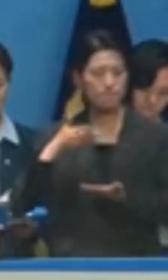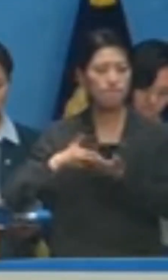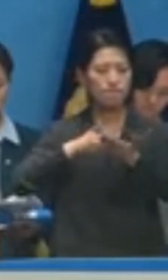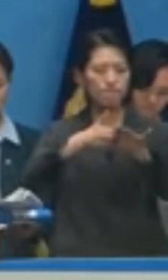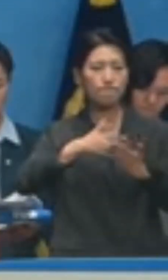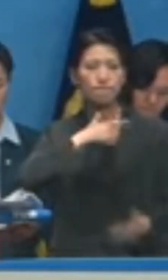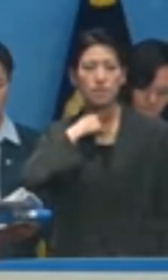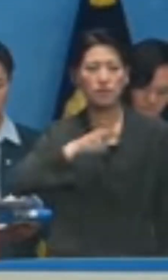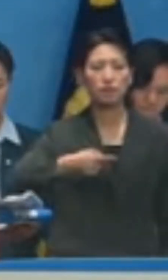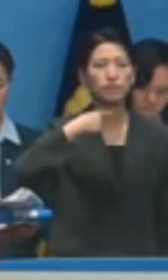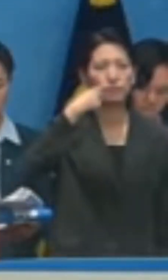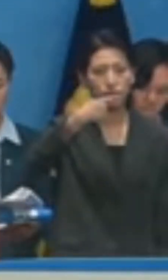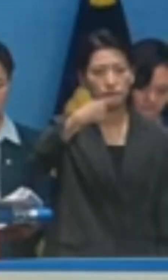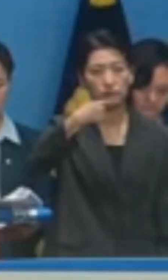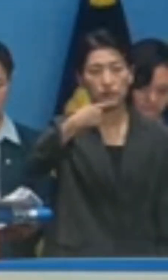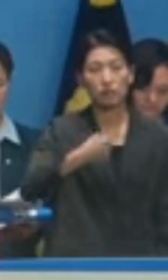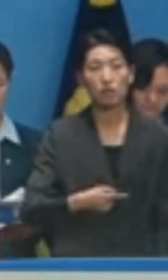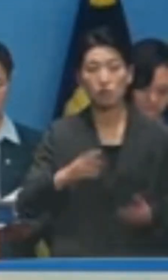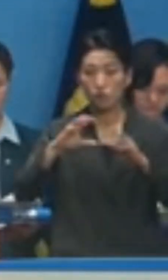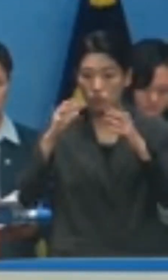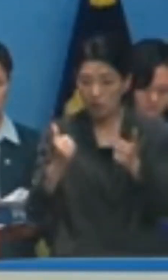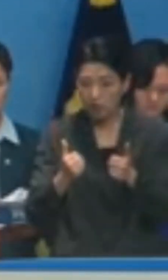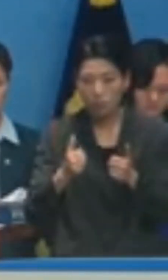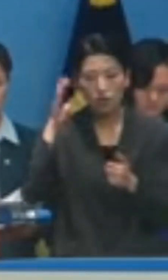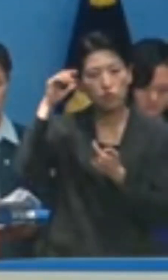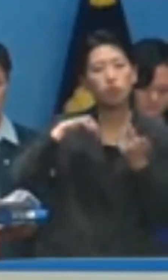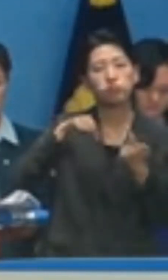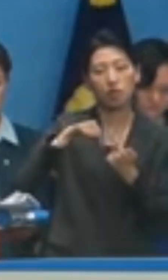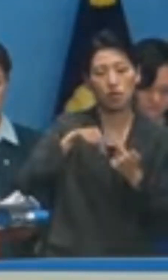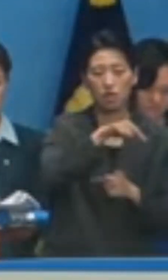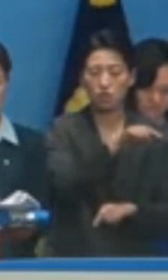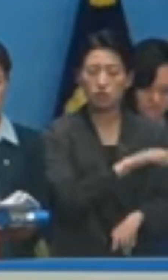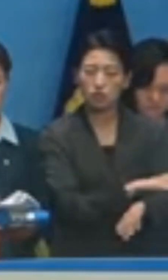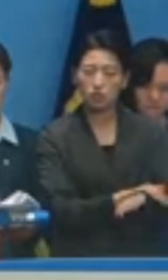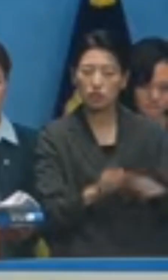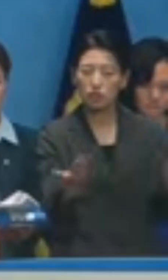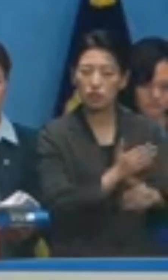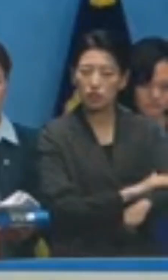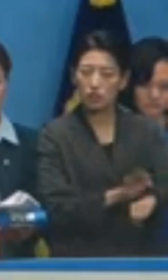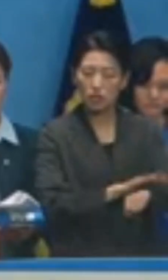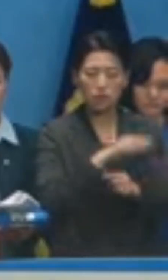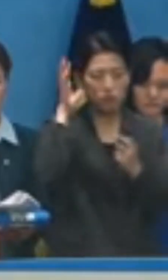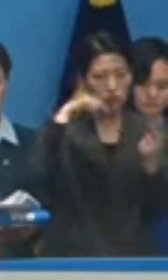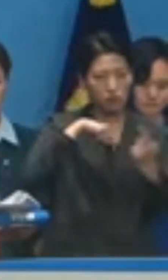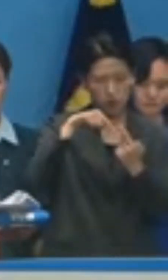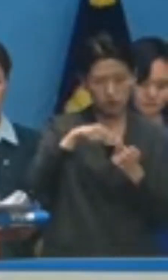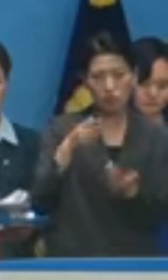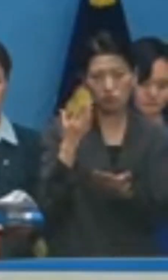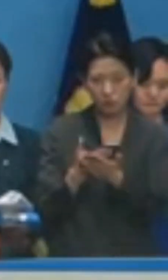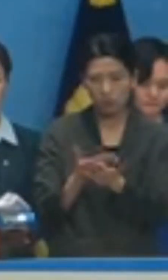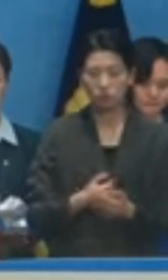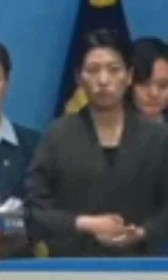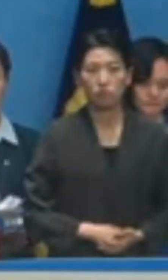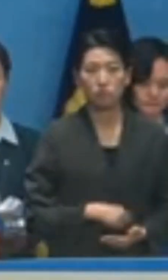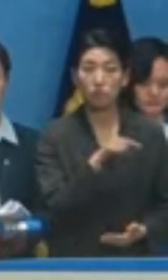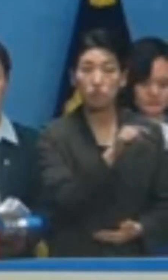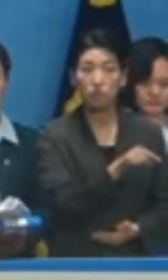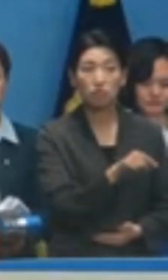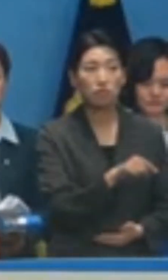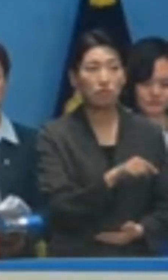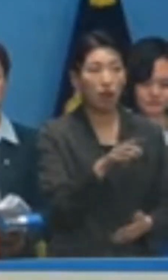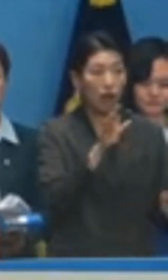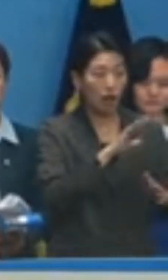요구사항입니다. 첫째, 국회 차원의 청문회 개최를 강력히 요구합니다. 신안산성 붕괴 사고는 우연이